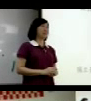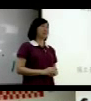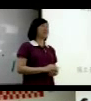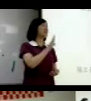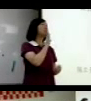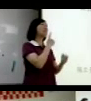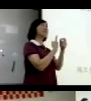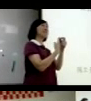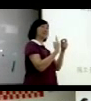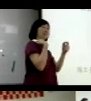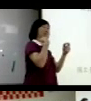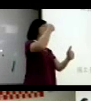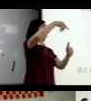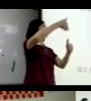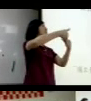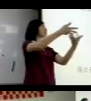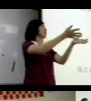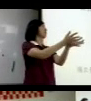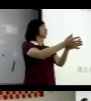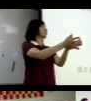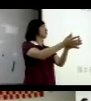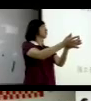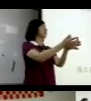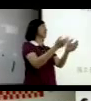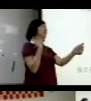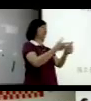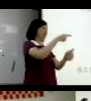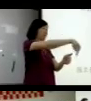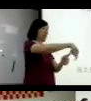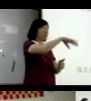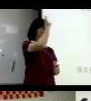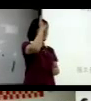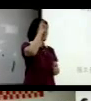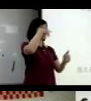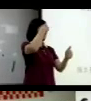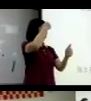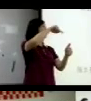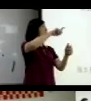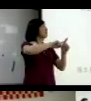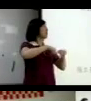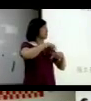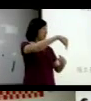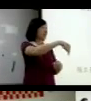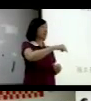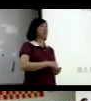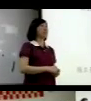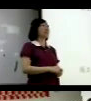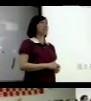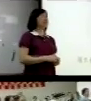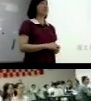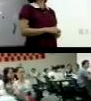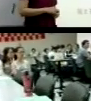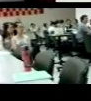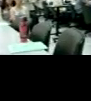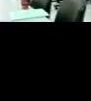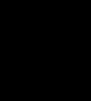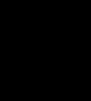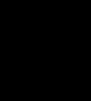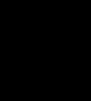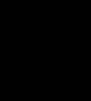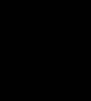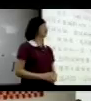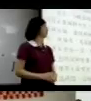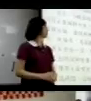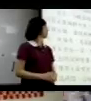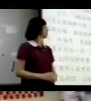去年教育部委托国立台湾师大特教中心，要把我们，请